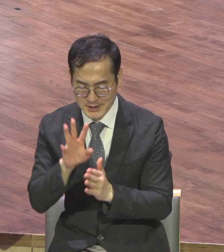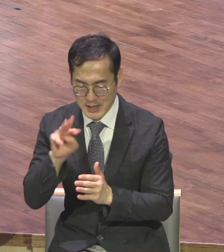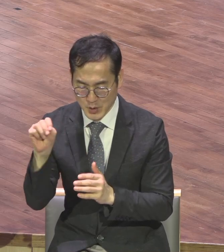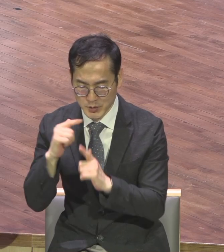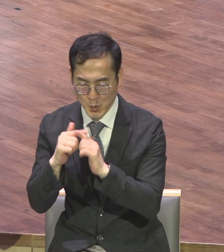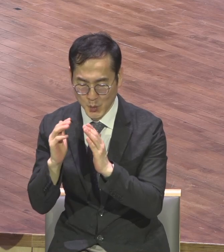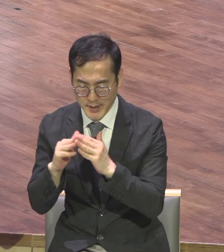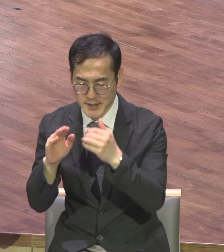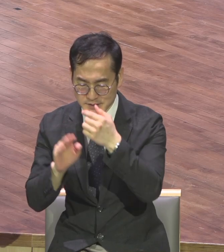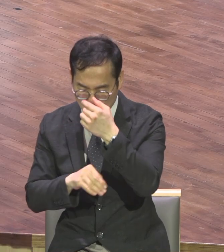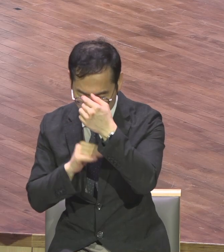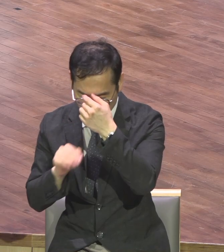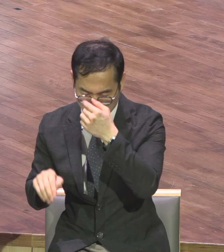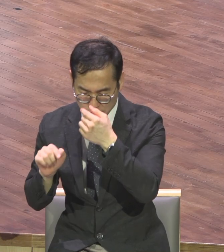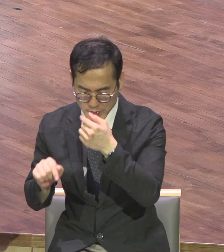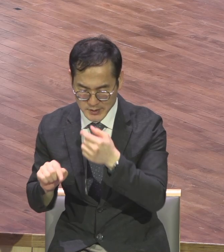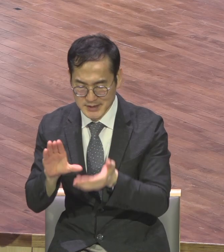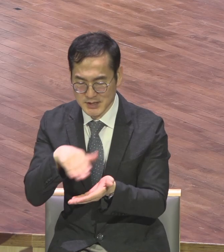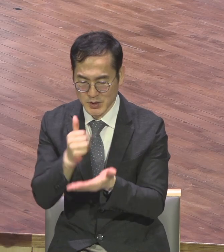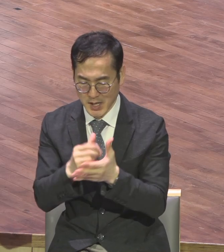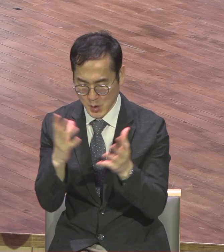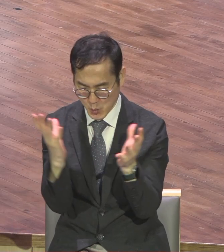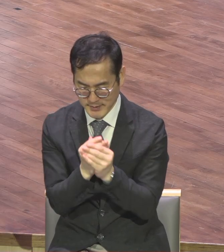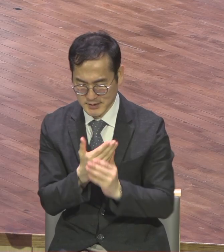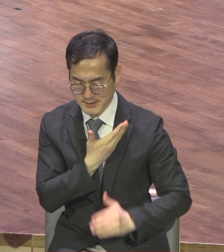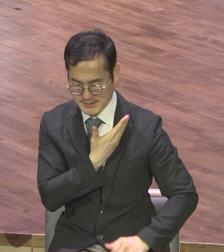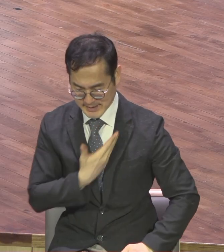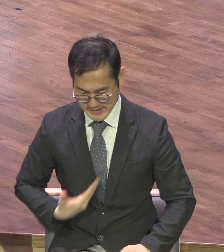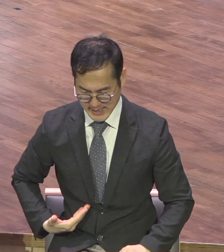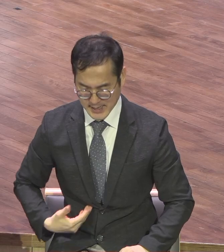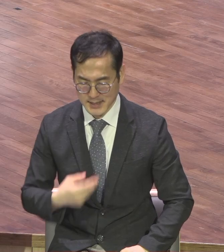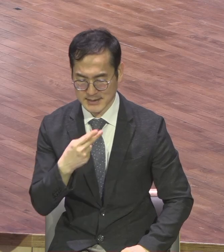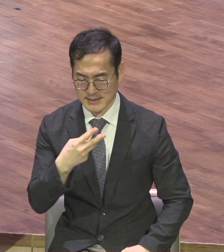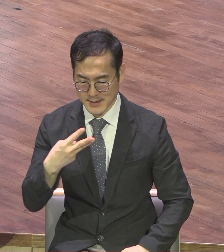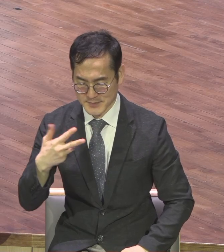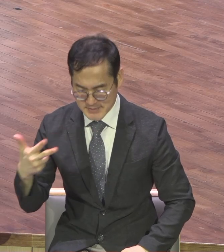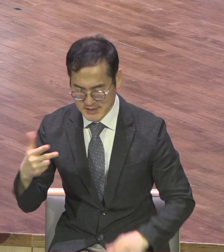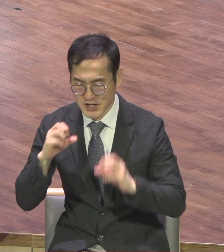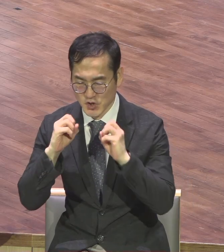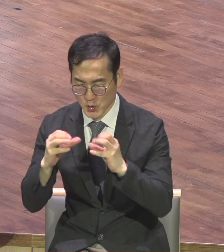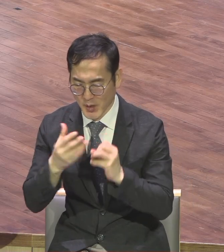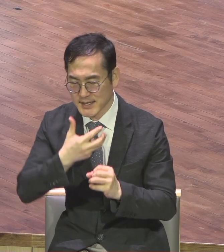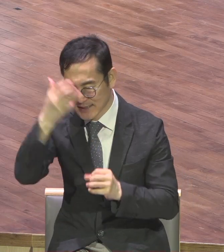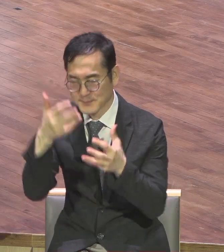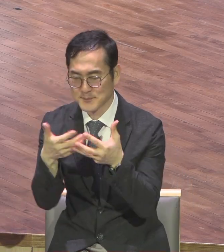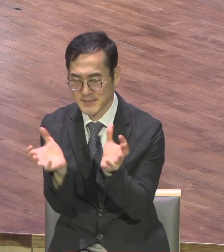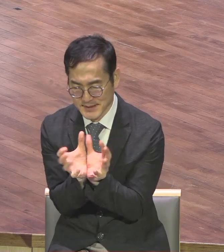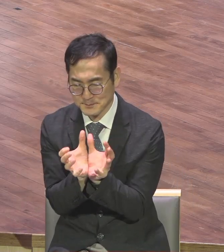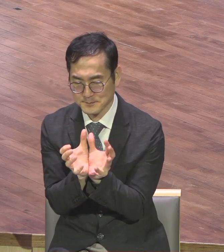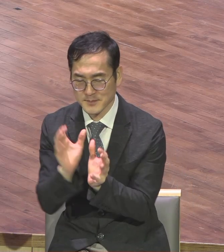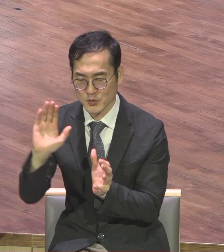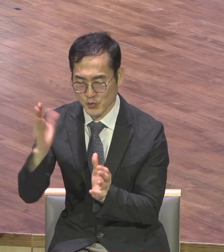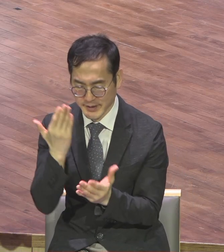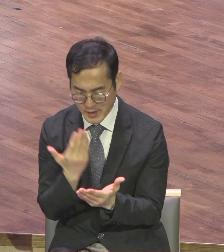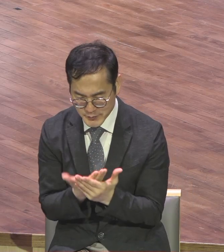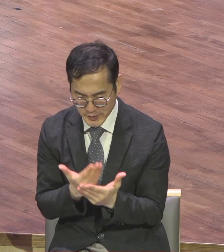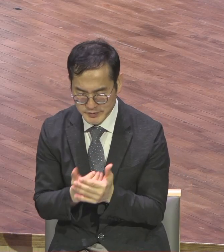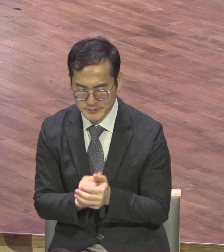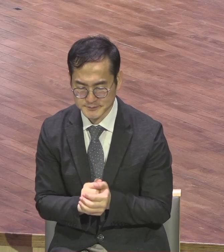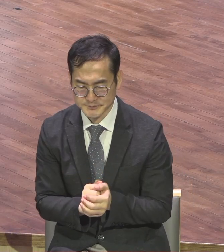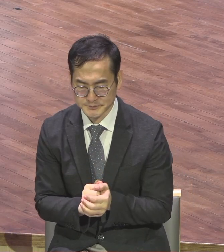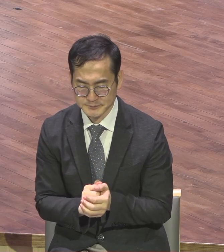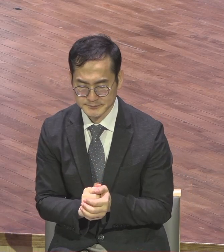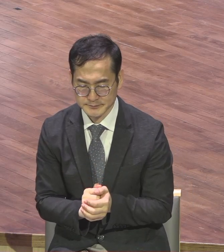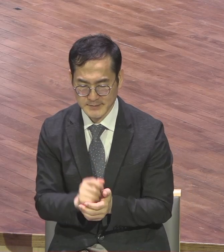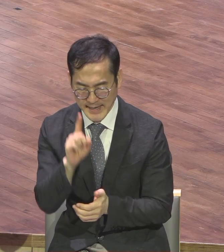성도들 그리스도의 절대 제사로 237 선교의 드림팀들이 다 되게 하여 주옵소서. 한 사람도